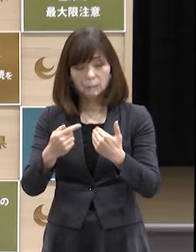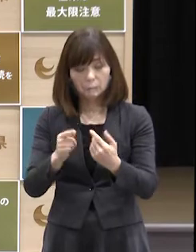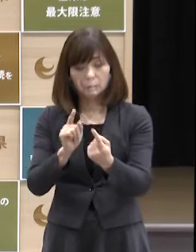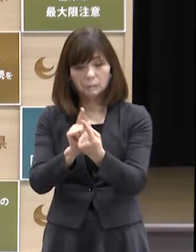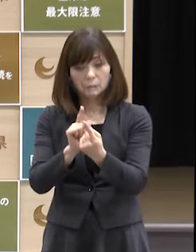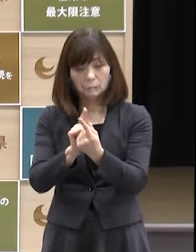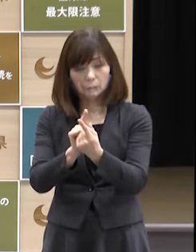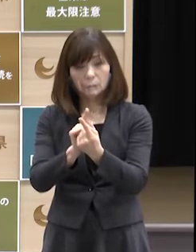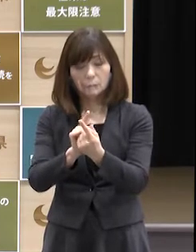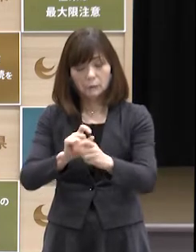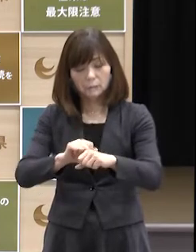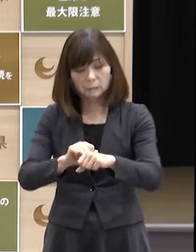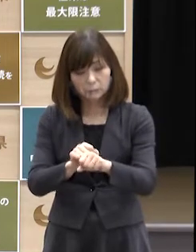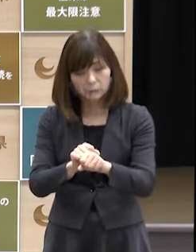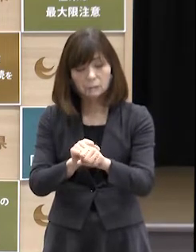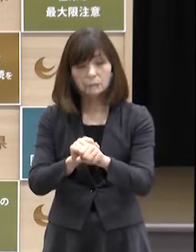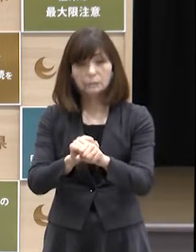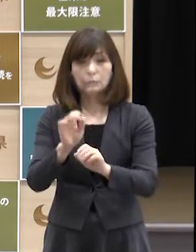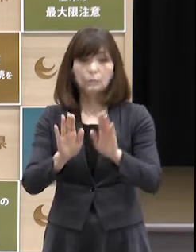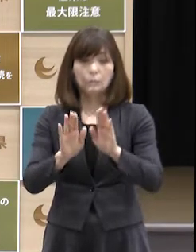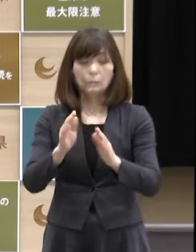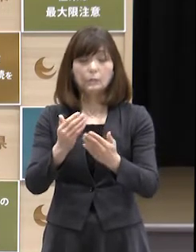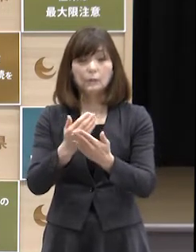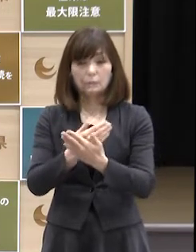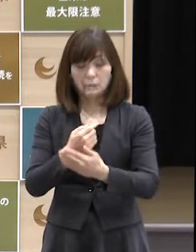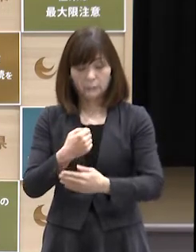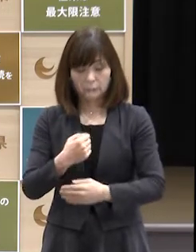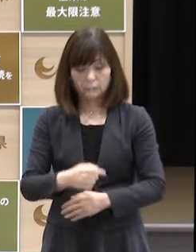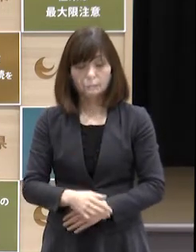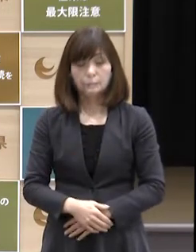感したところであります。